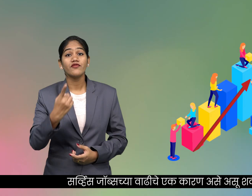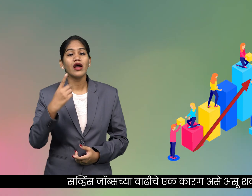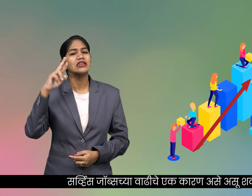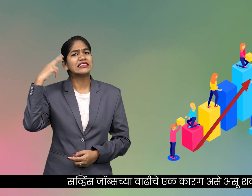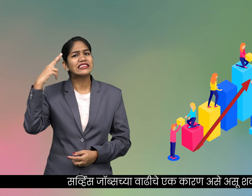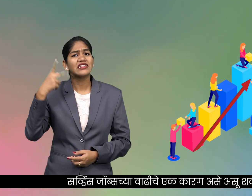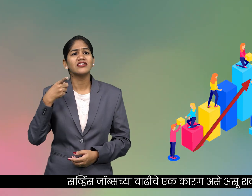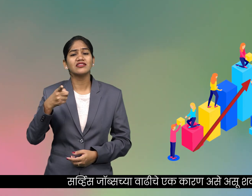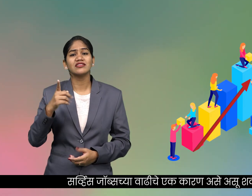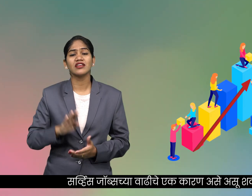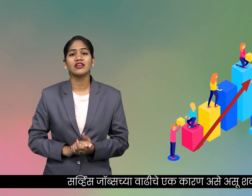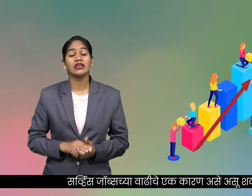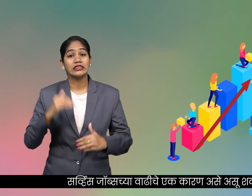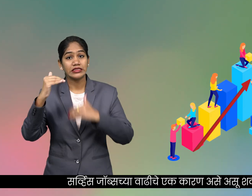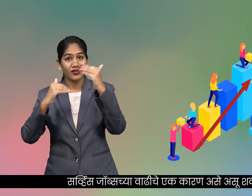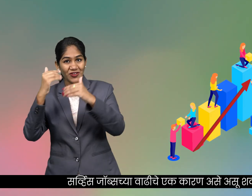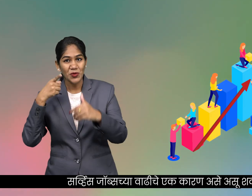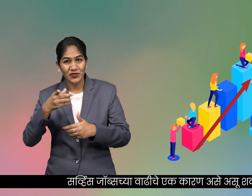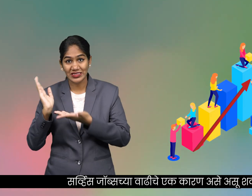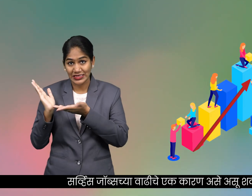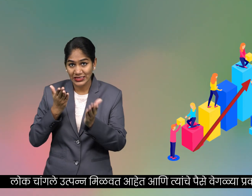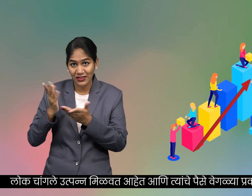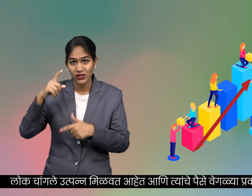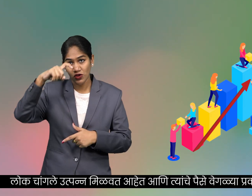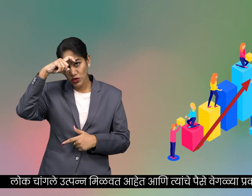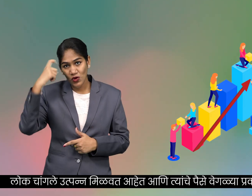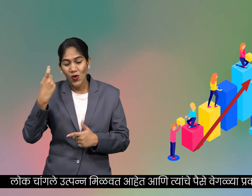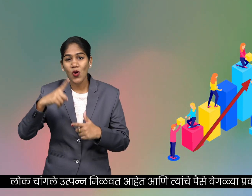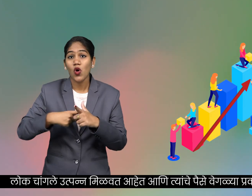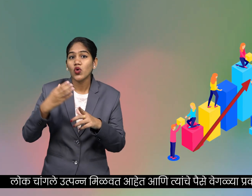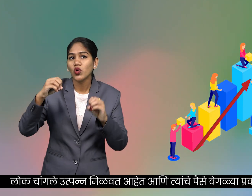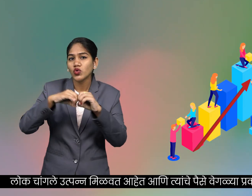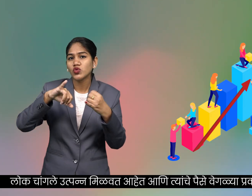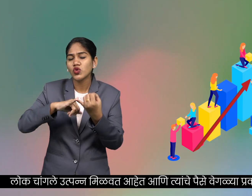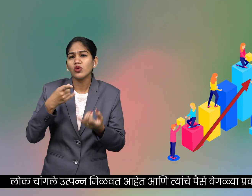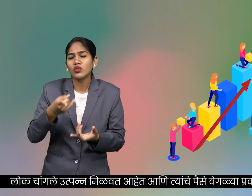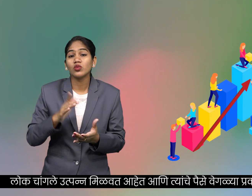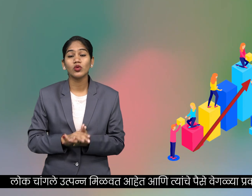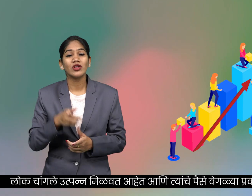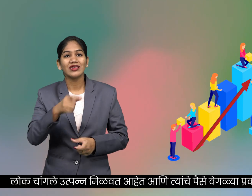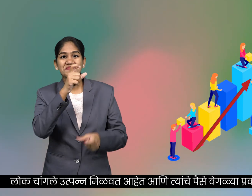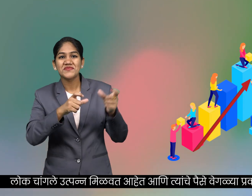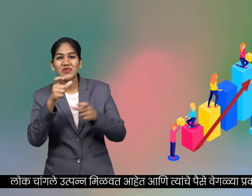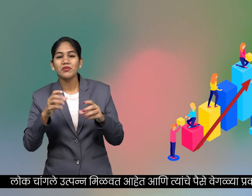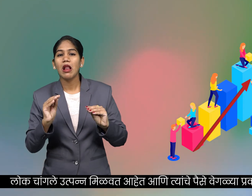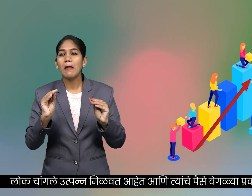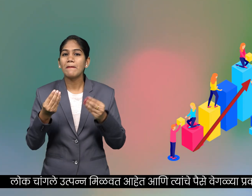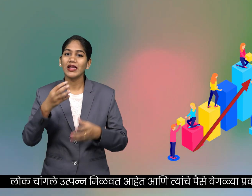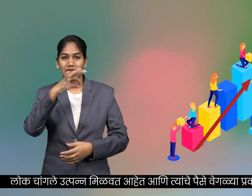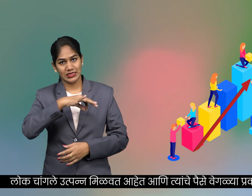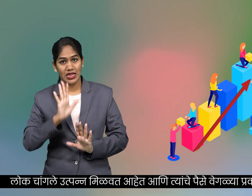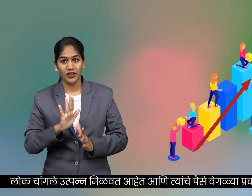सर्व्हिस जॉब्सच्या वाढीचे एक कारण असे असू शकते की लोक चांगले उत्पन्न मिळवत आहेत आणि त्यांचे